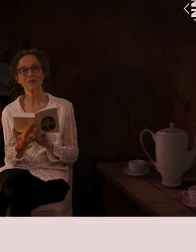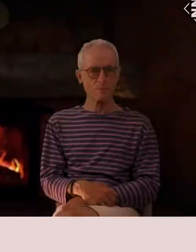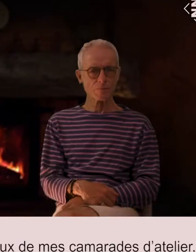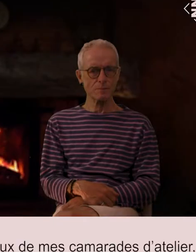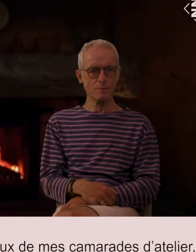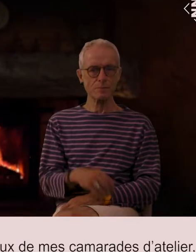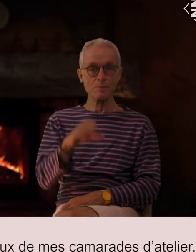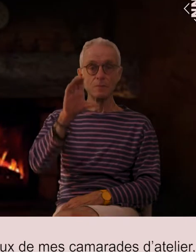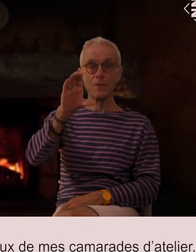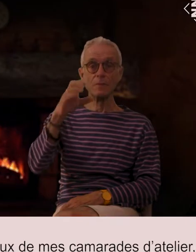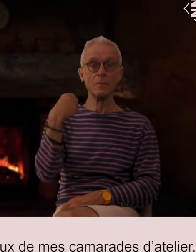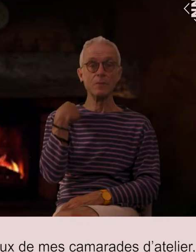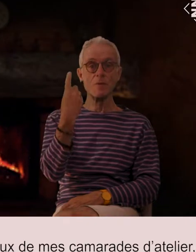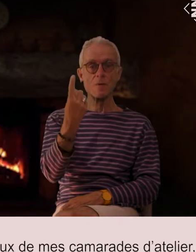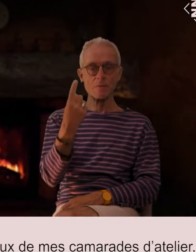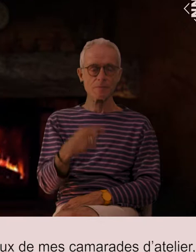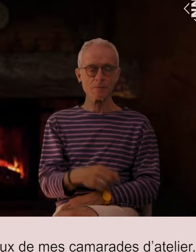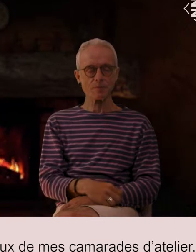Chapitre 1